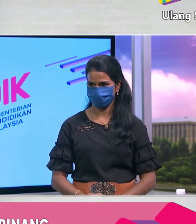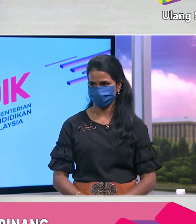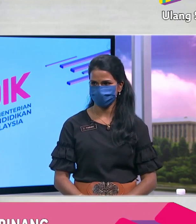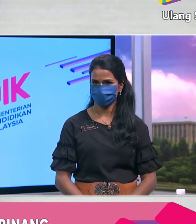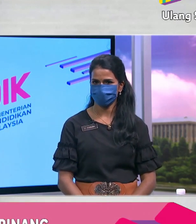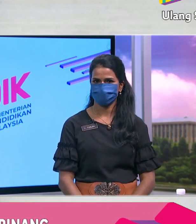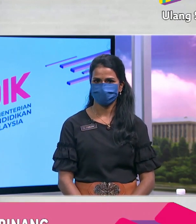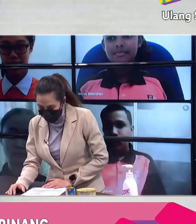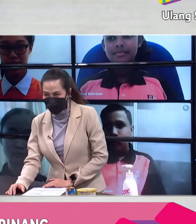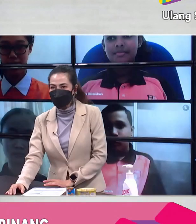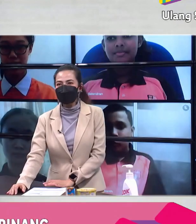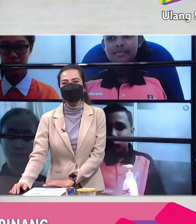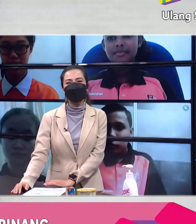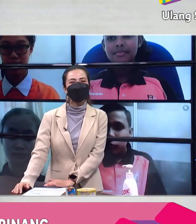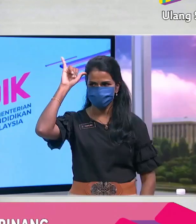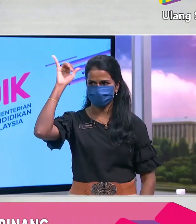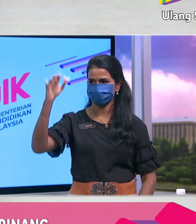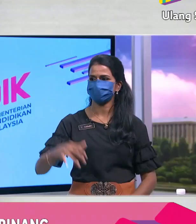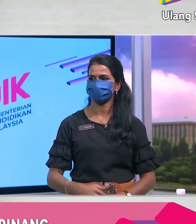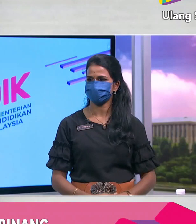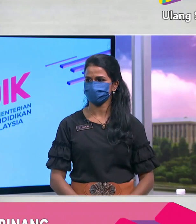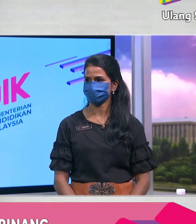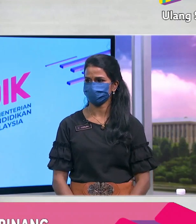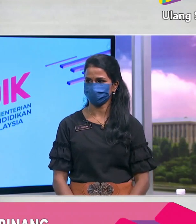seterusnya ada Yogeshwaran. Yogeshwaran.